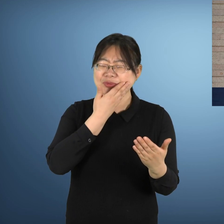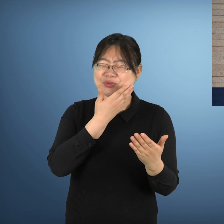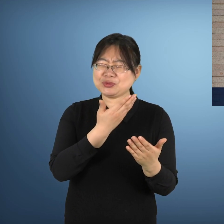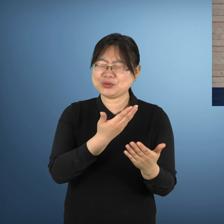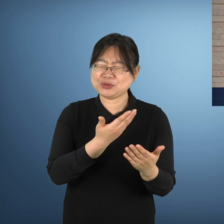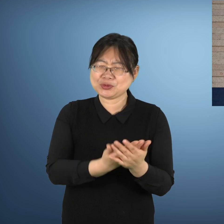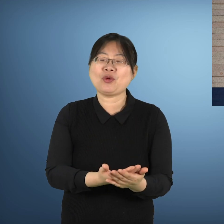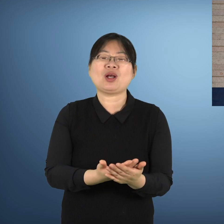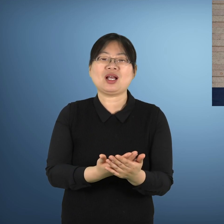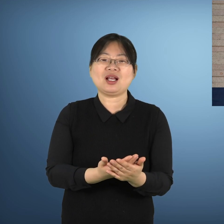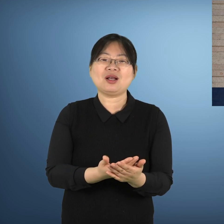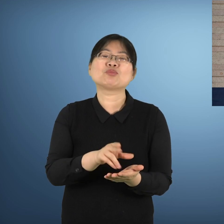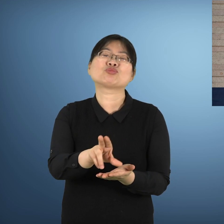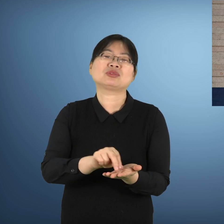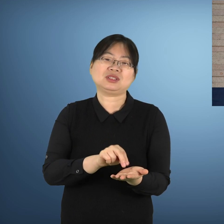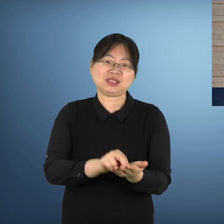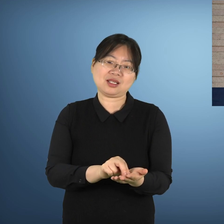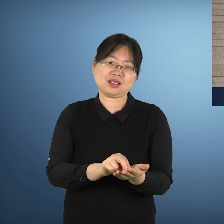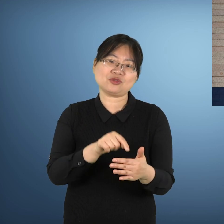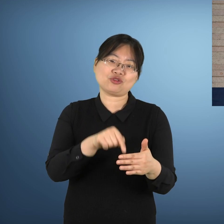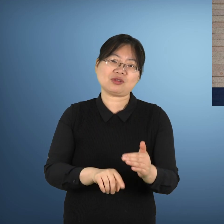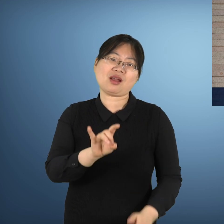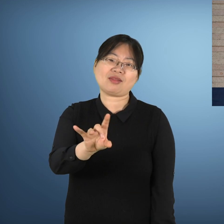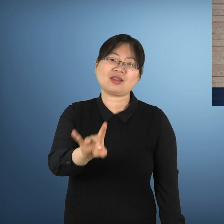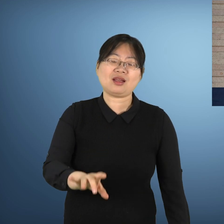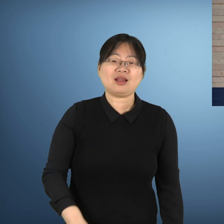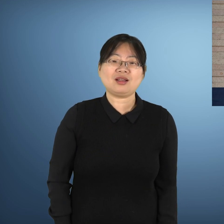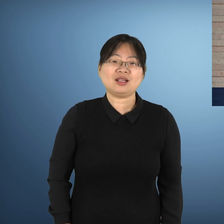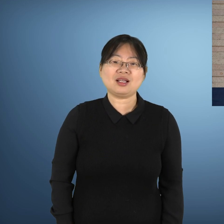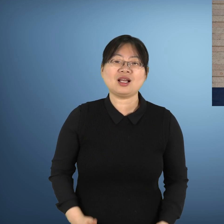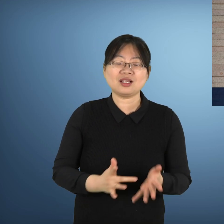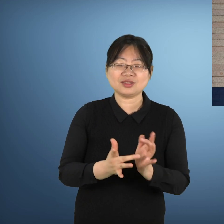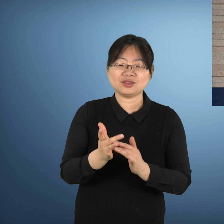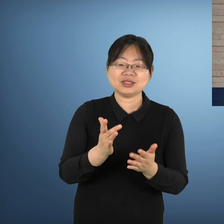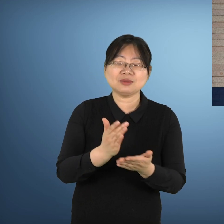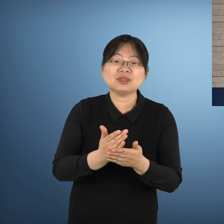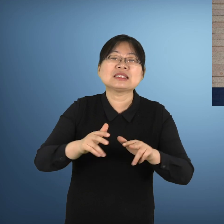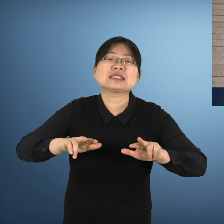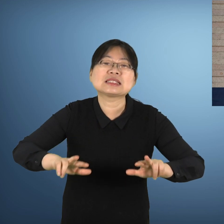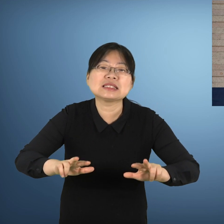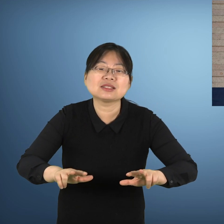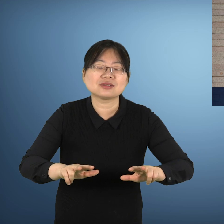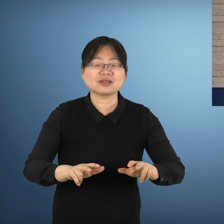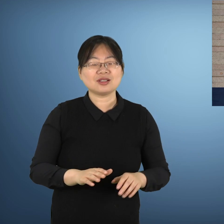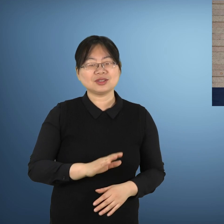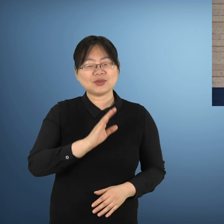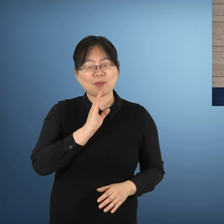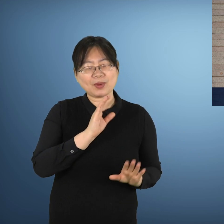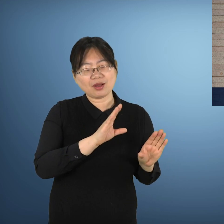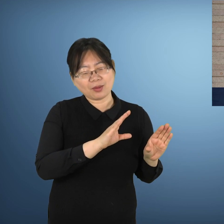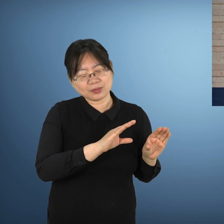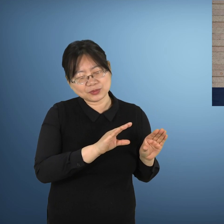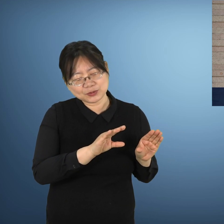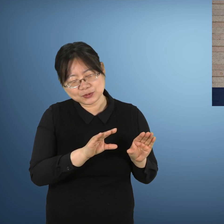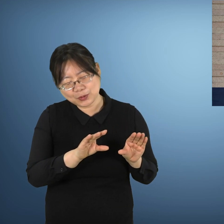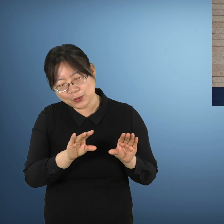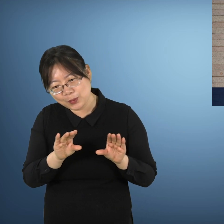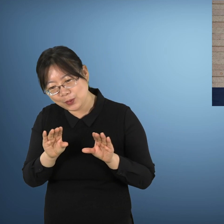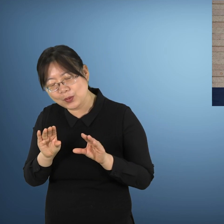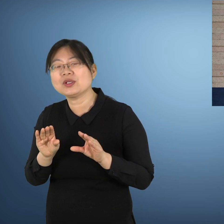문제점이었습니다. 지금 예수님은 부드러운 질문을 통해서 베드로의